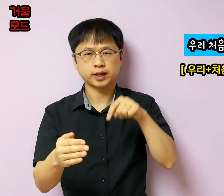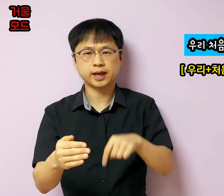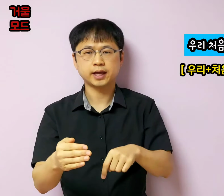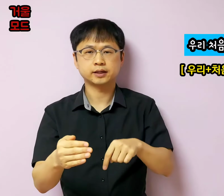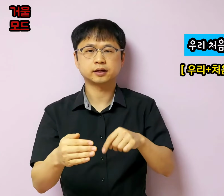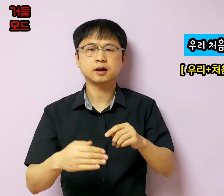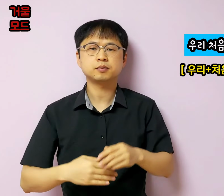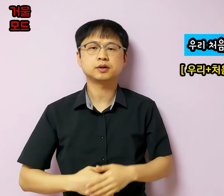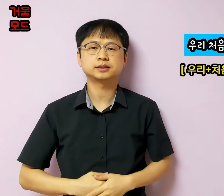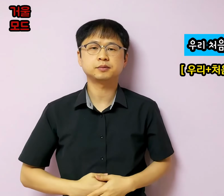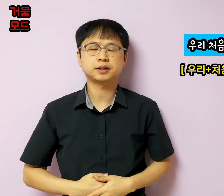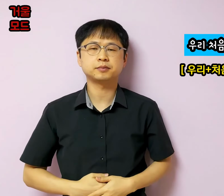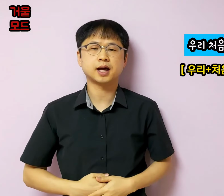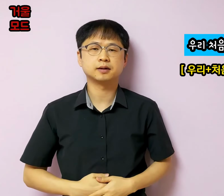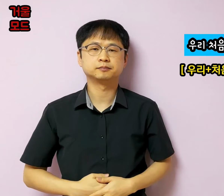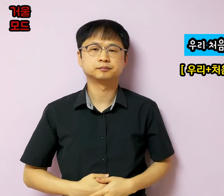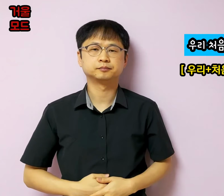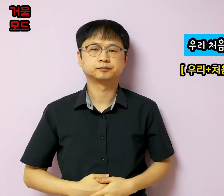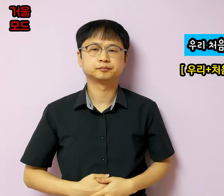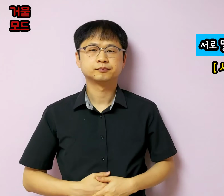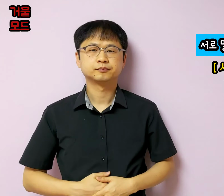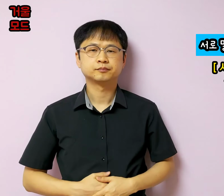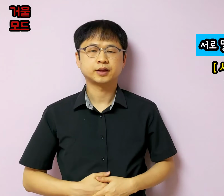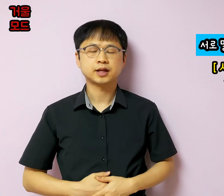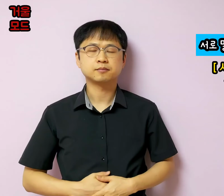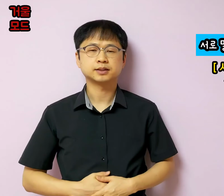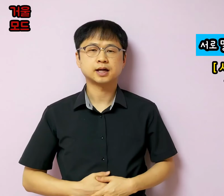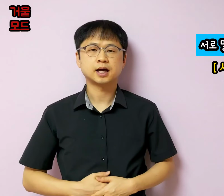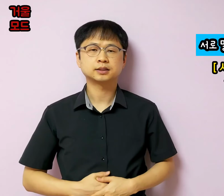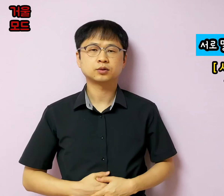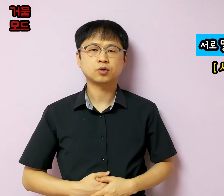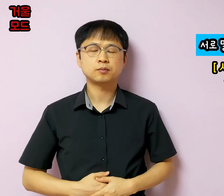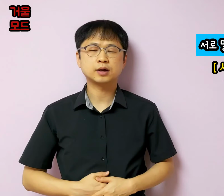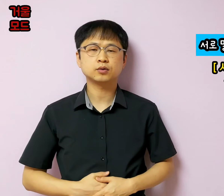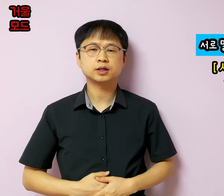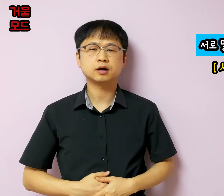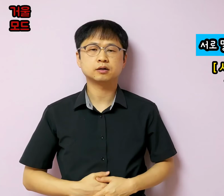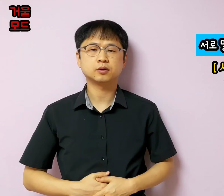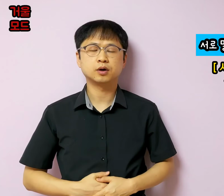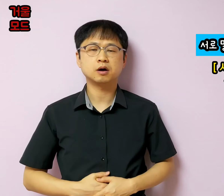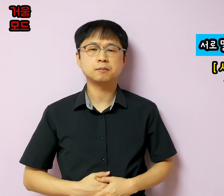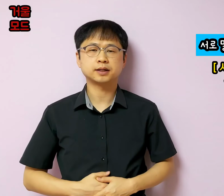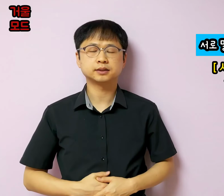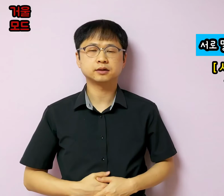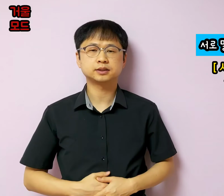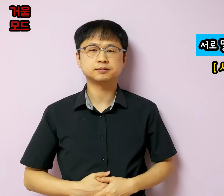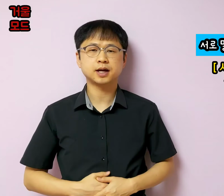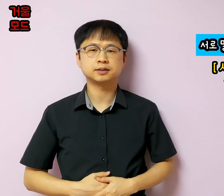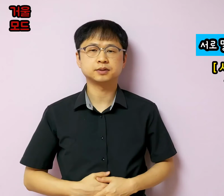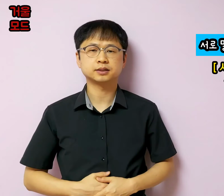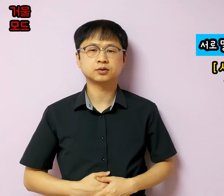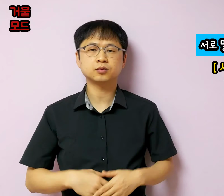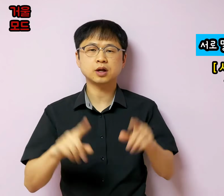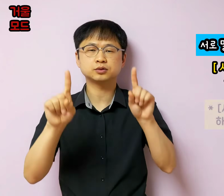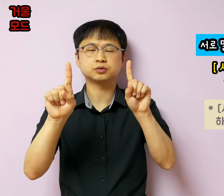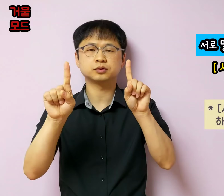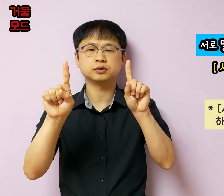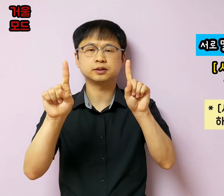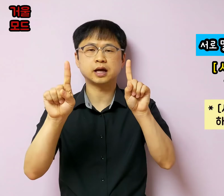속에 이렇게 표현하시면 됩니다. 네, 다음 가사. 서로 말 놓기가 어려워 망설였지만입니다. 서로라는 수어는